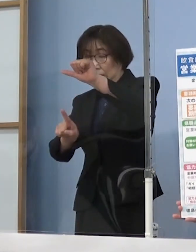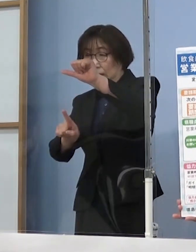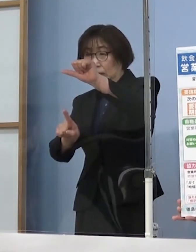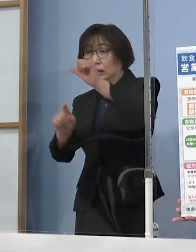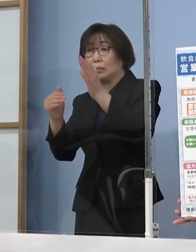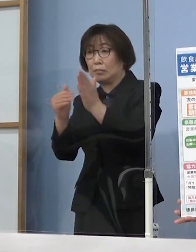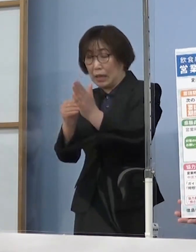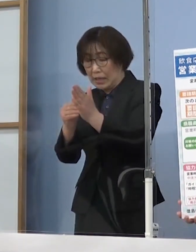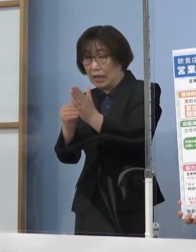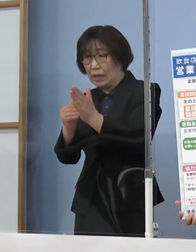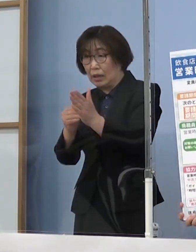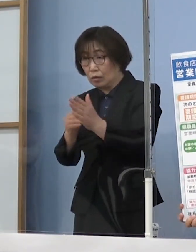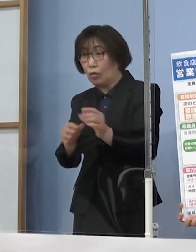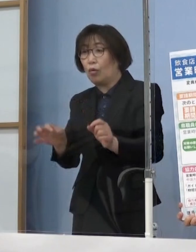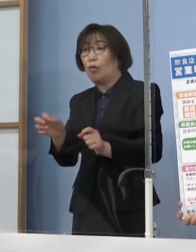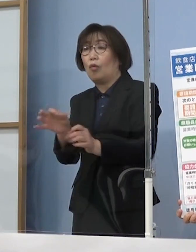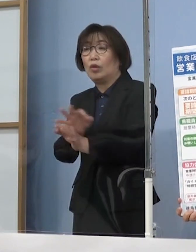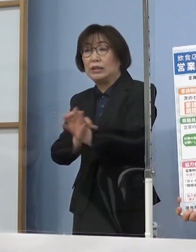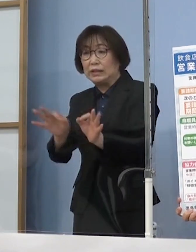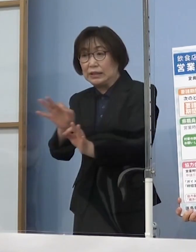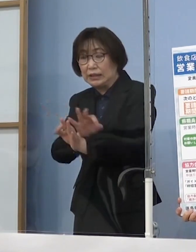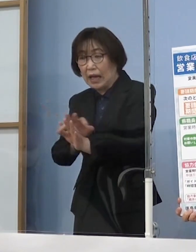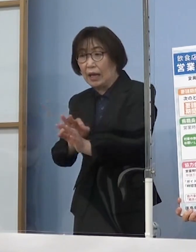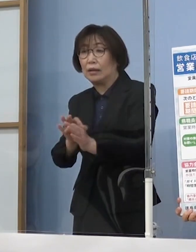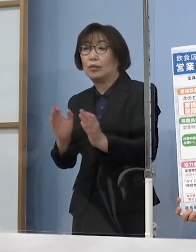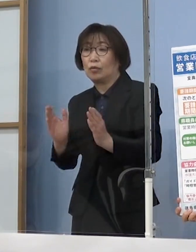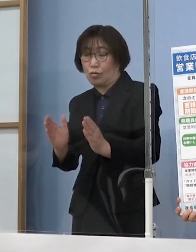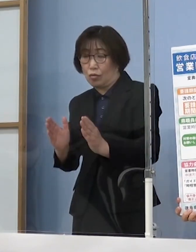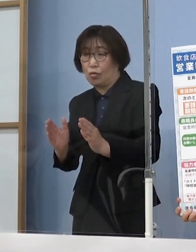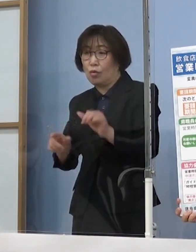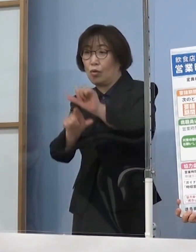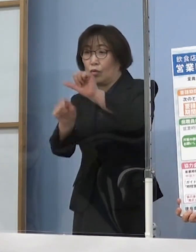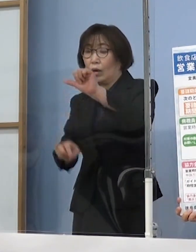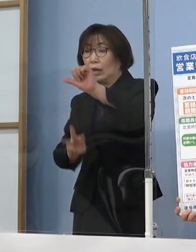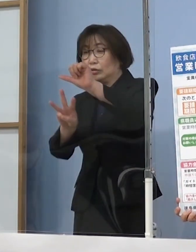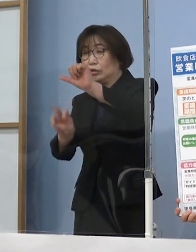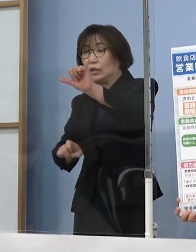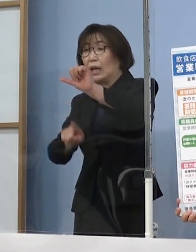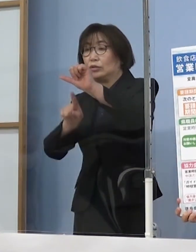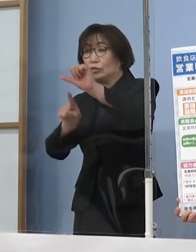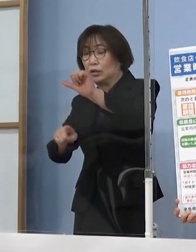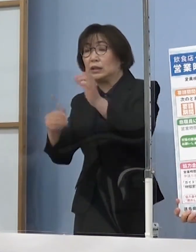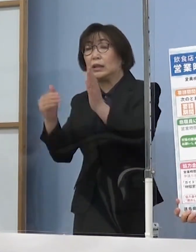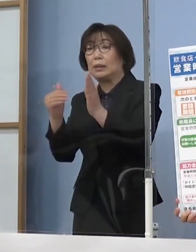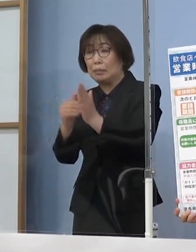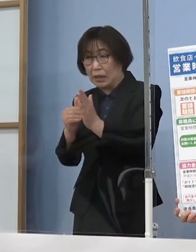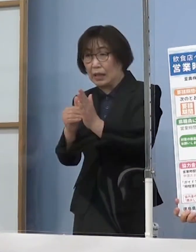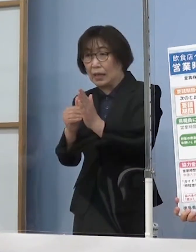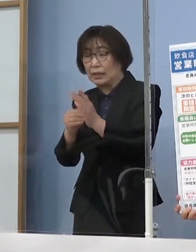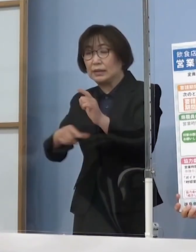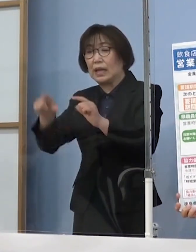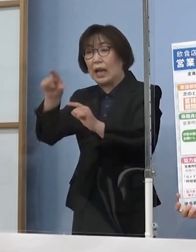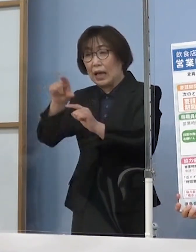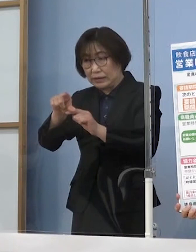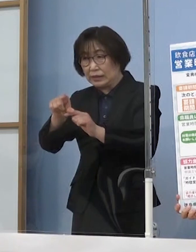短の延長、これを5月の31日までお願いをしたいと、まずは第1点